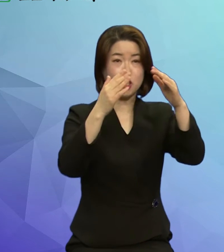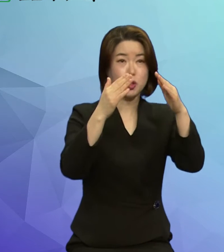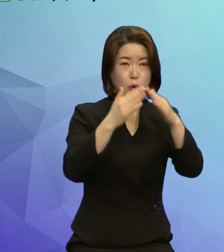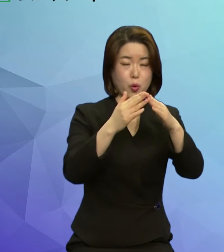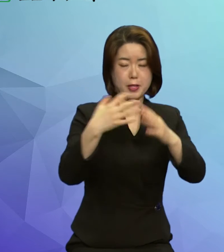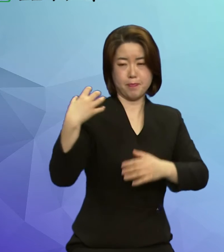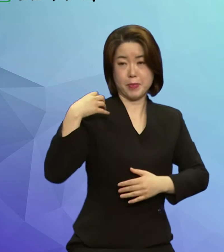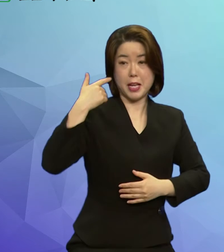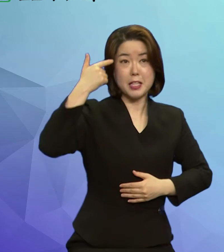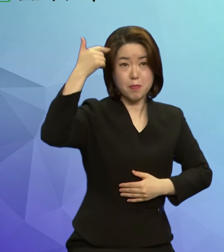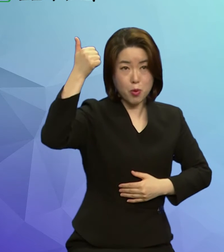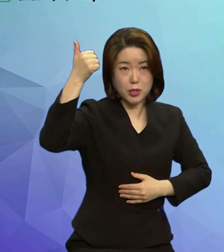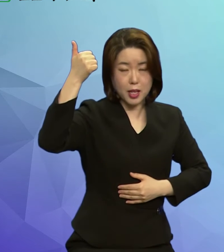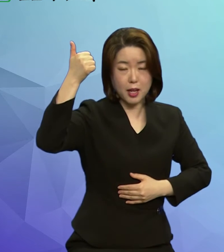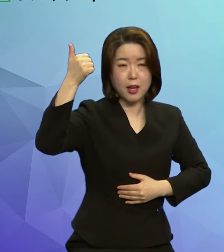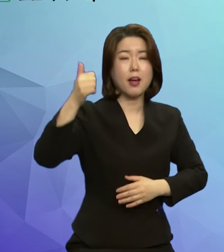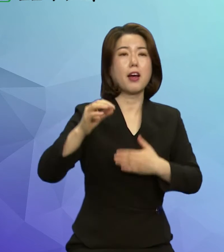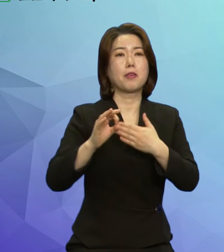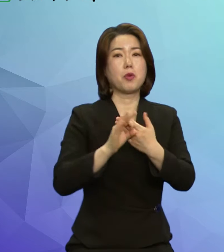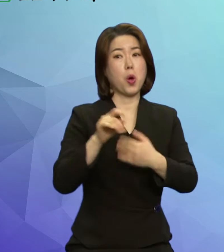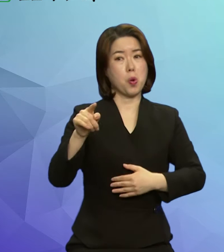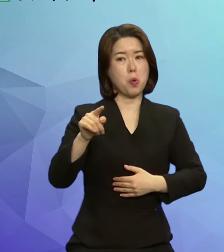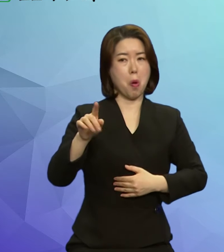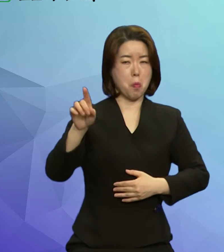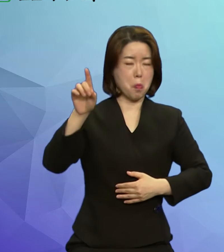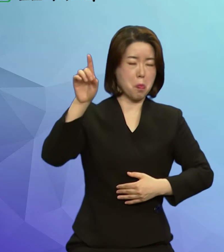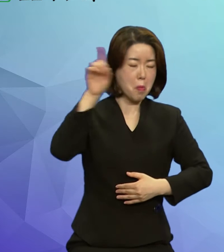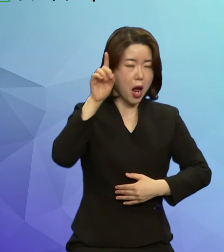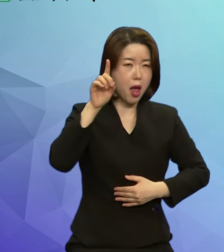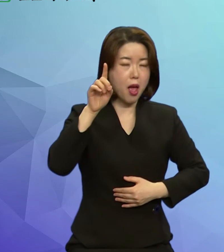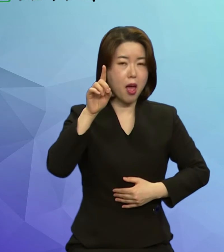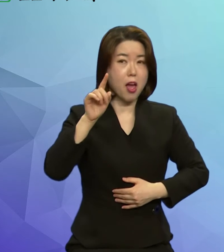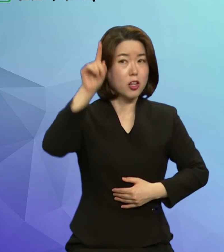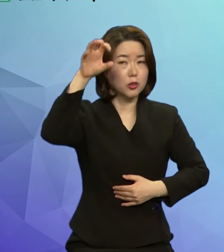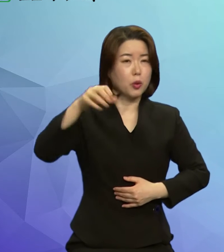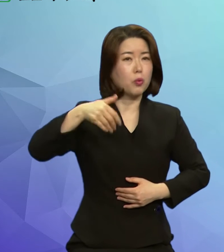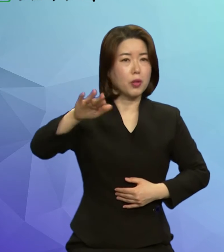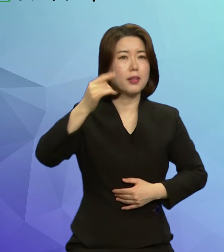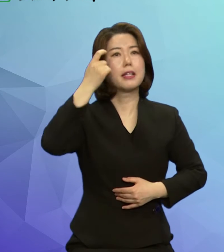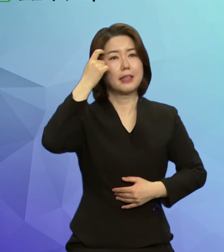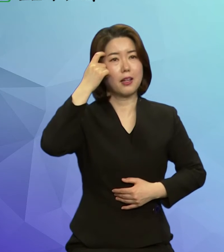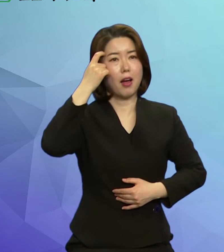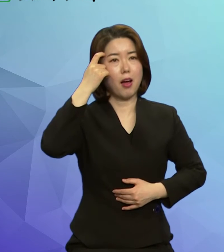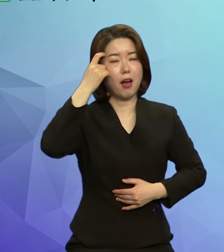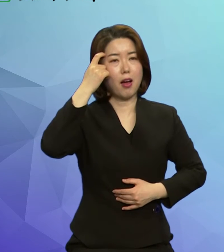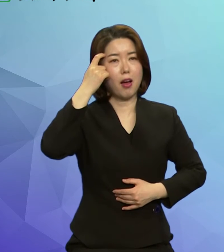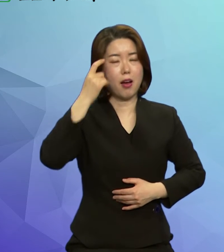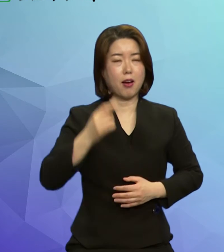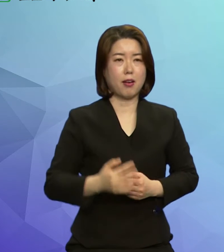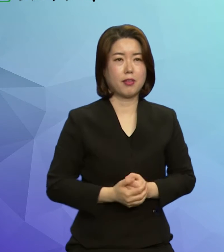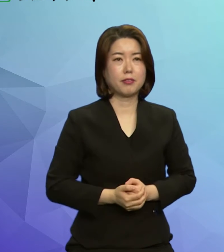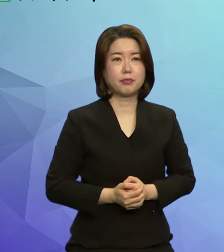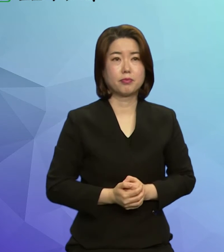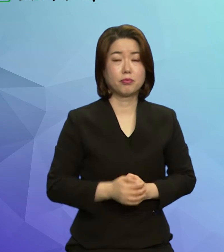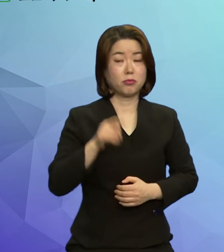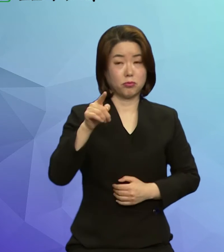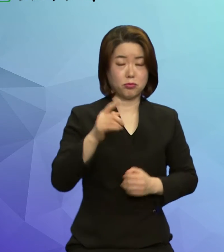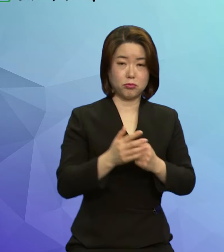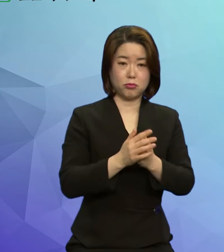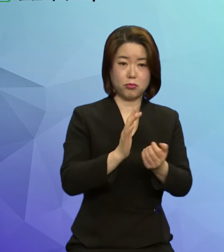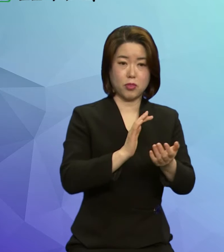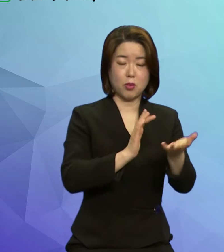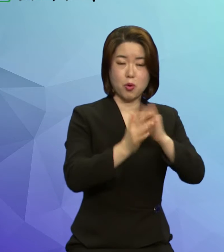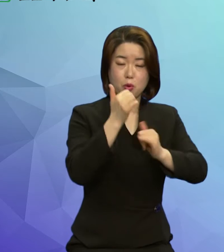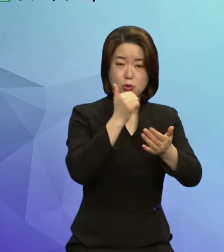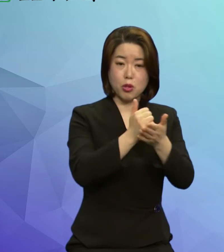목사님 정도쯤이면 그 사람은 100% 천국 가는 사람 아니겠는가 그렇게 생각했습니다. 그저 예수